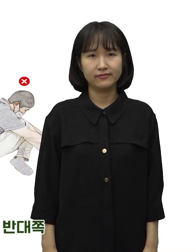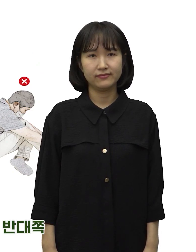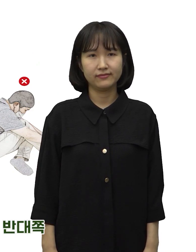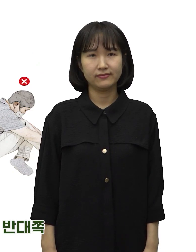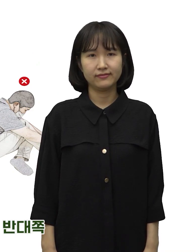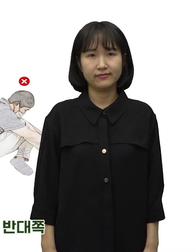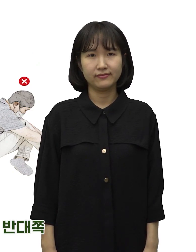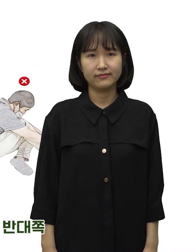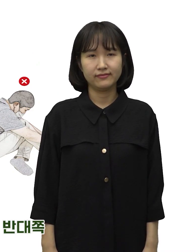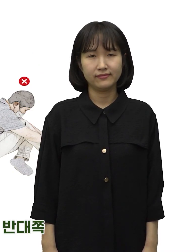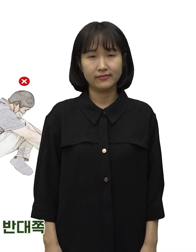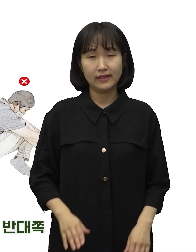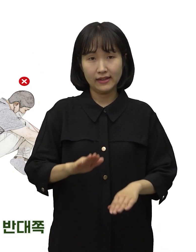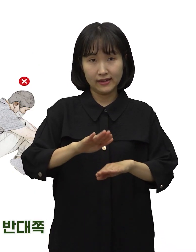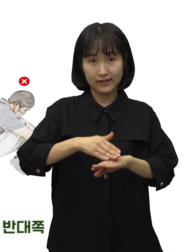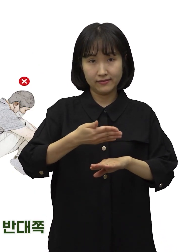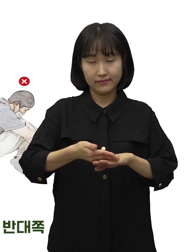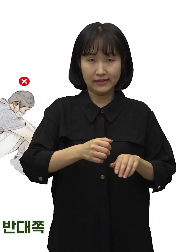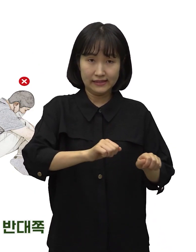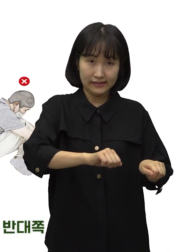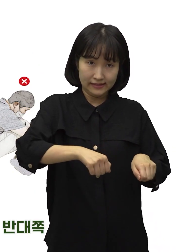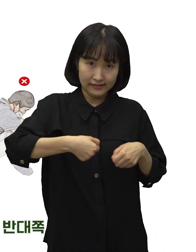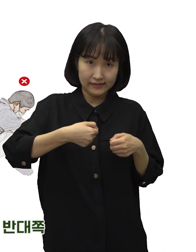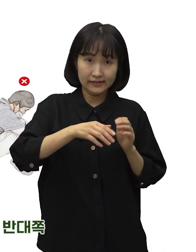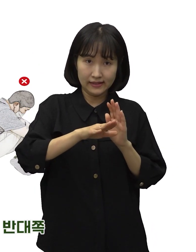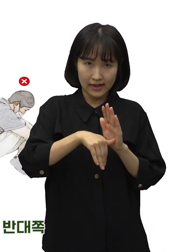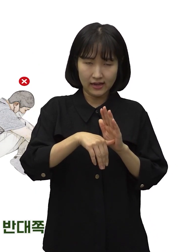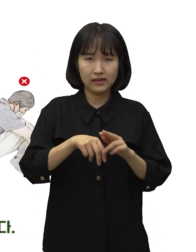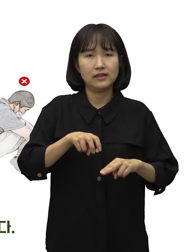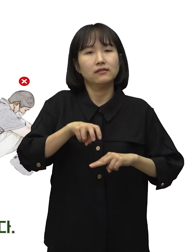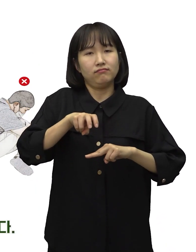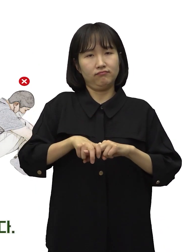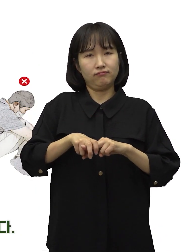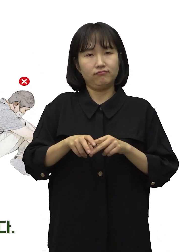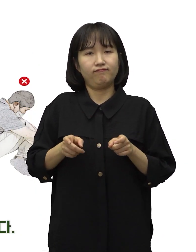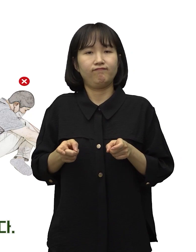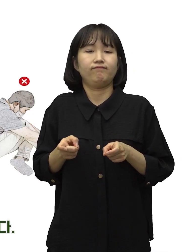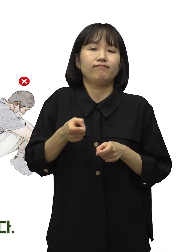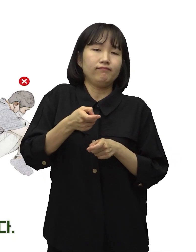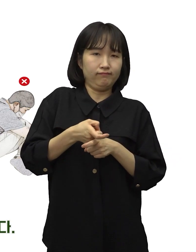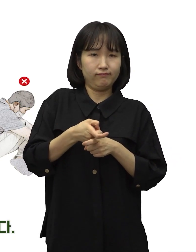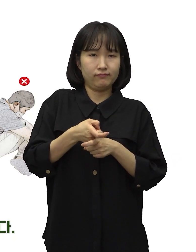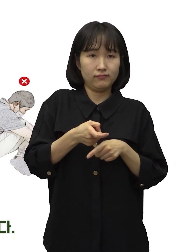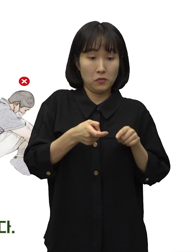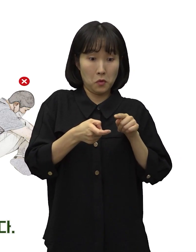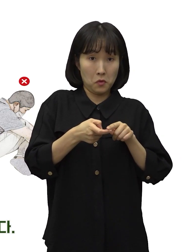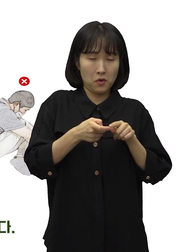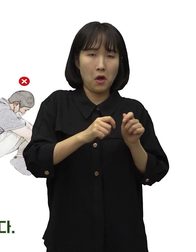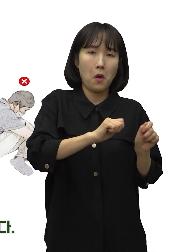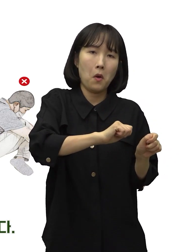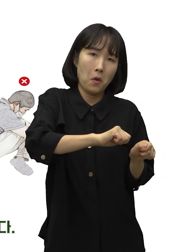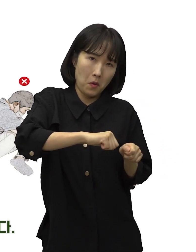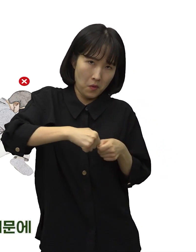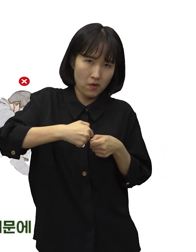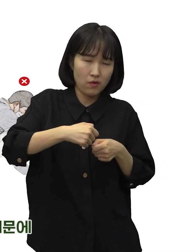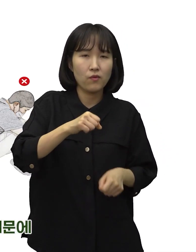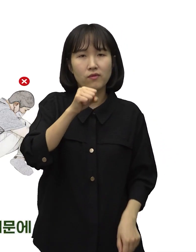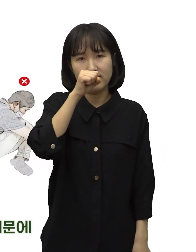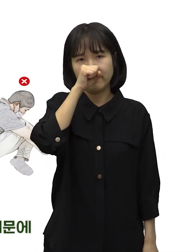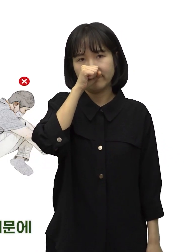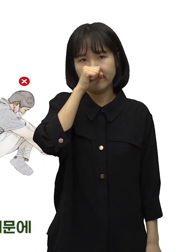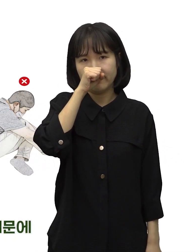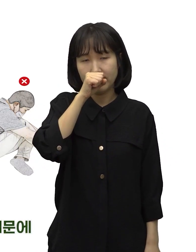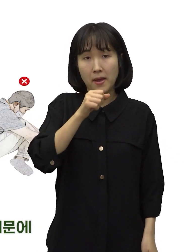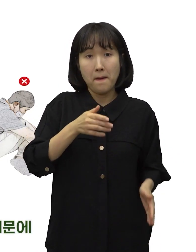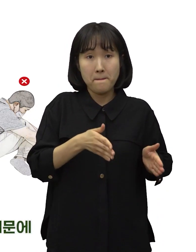양말을 신을 때는 의자에 앉아 한쪽 발목을 반대쪽 무릎 위에 올리고 양말을 신는 것이 좋습니다. 바지를